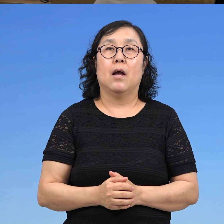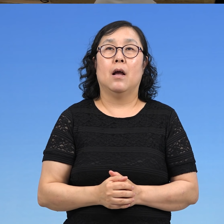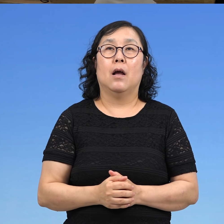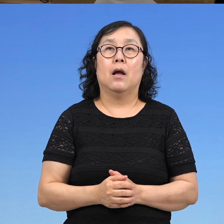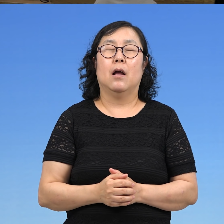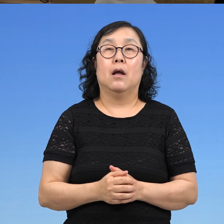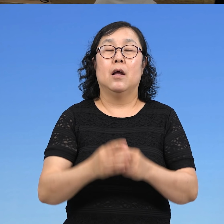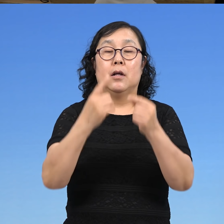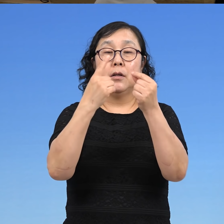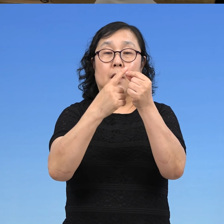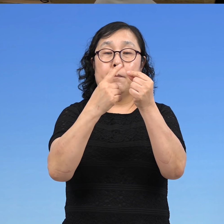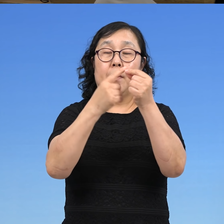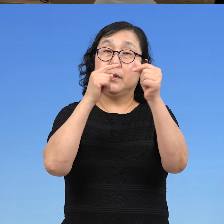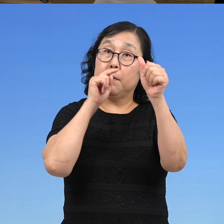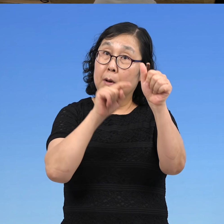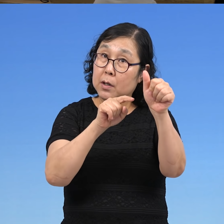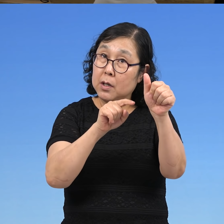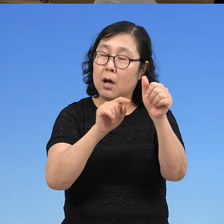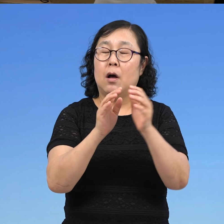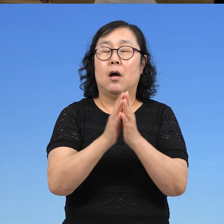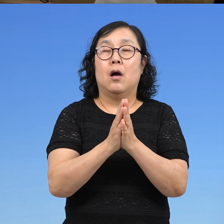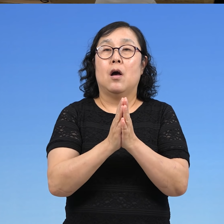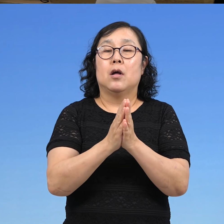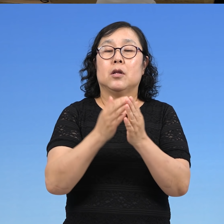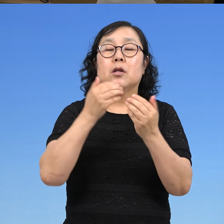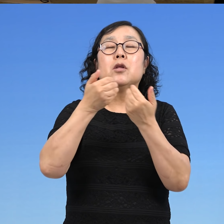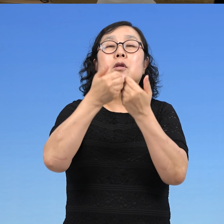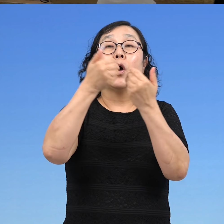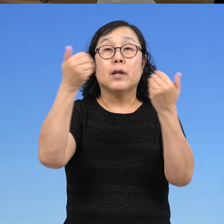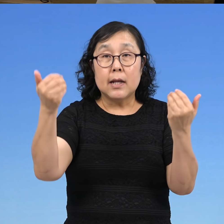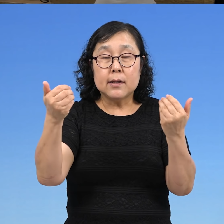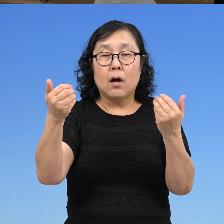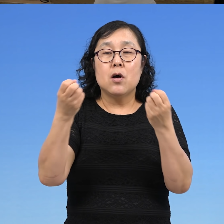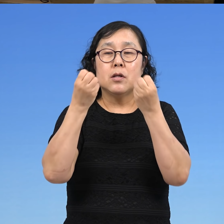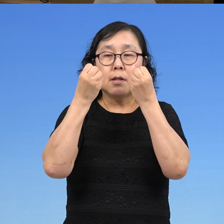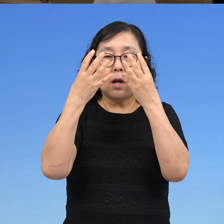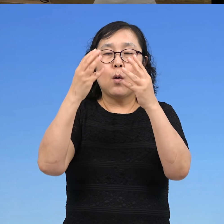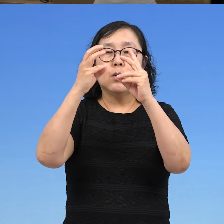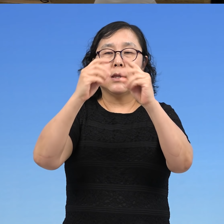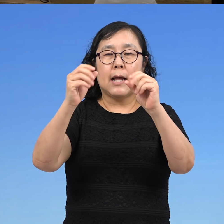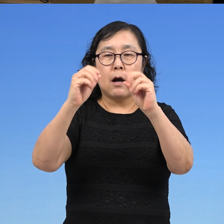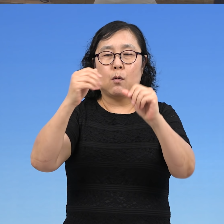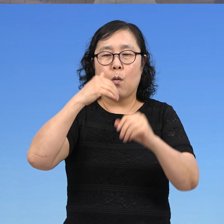뭐죠 떠나서 새로운 땅으로 가라 이 첫 번째 명령입니다